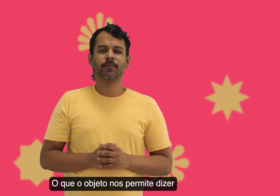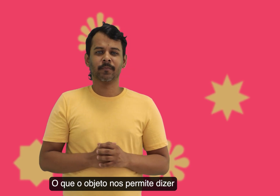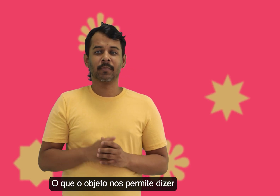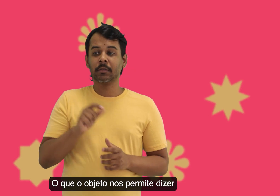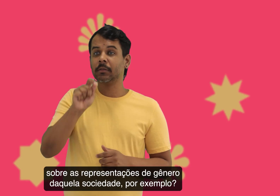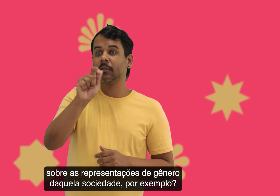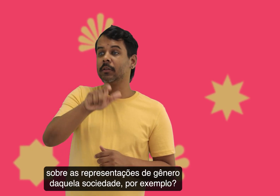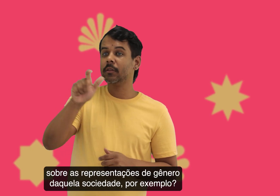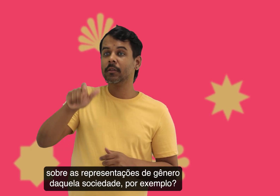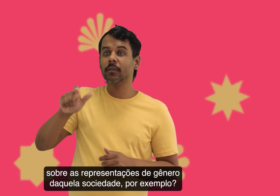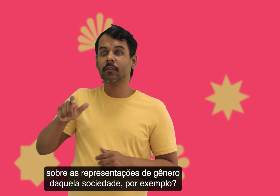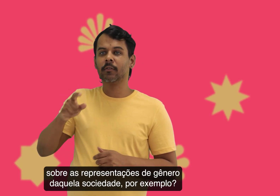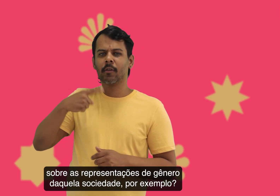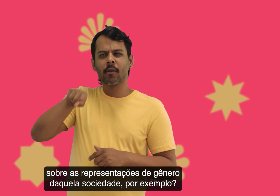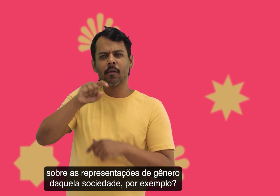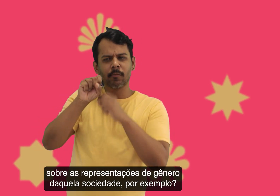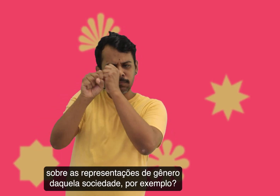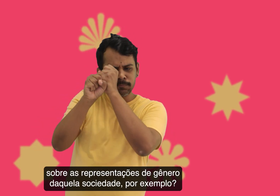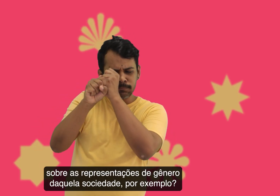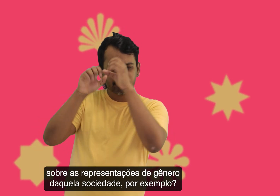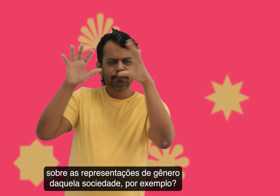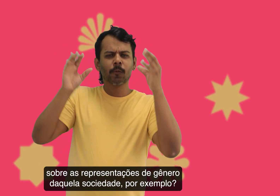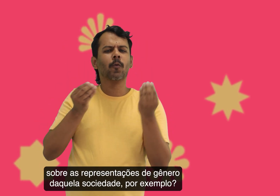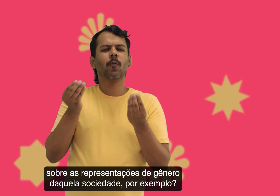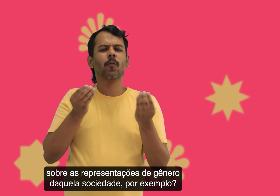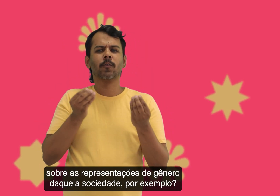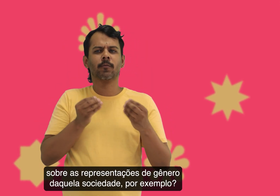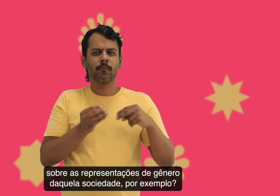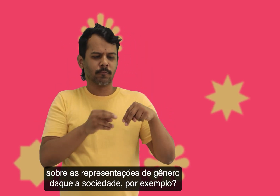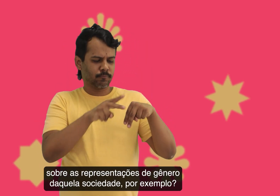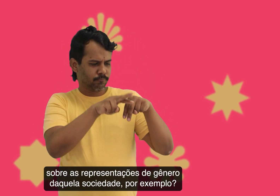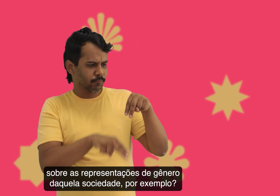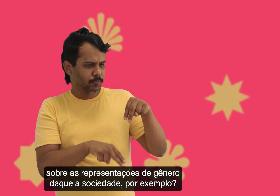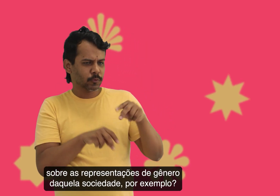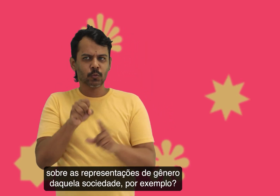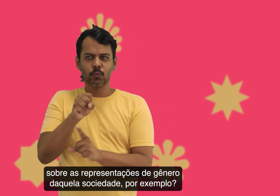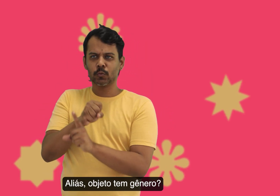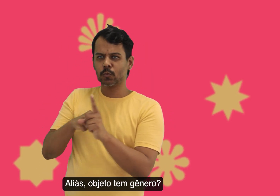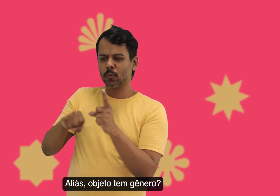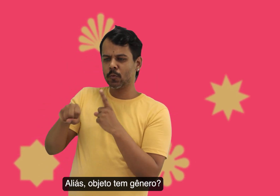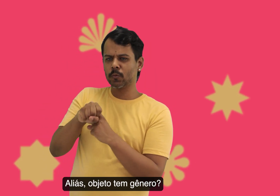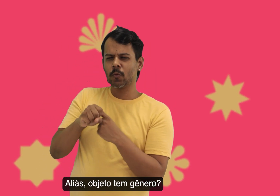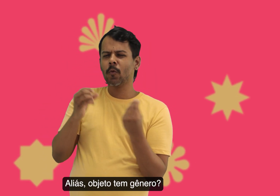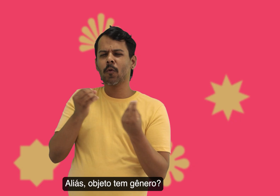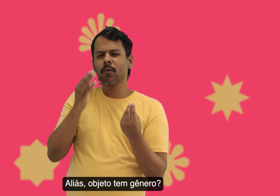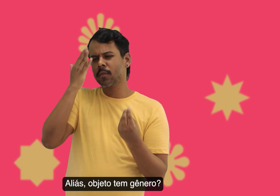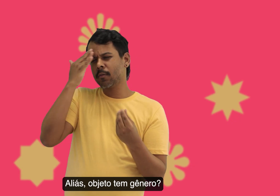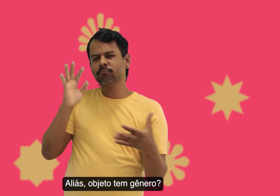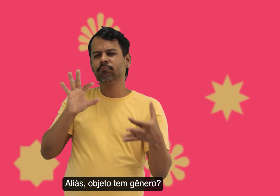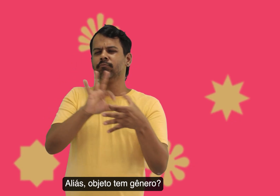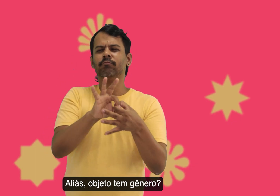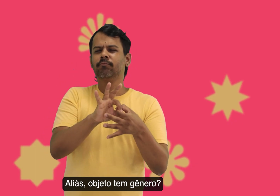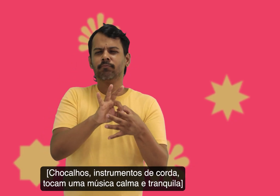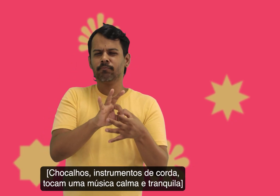permite dizer sobre as representações de gênero daquela sociedade, por exemplo? Aliás, objeto tem gênero?